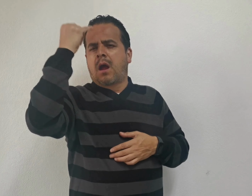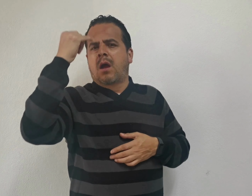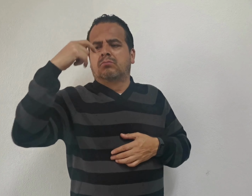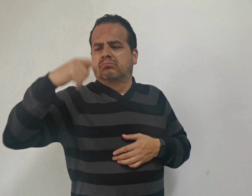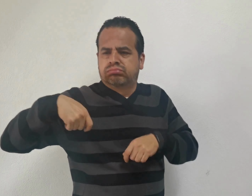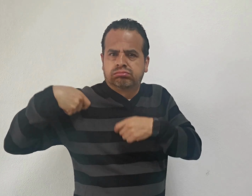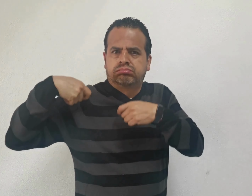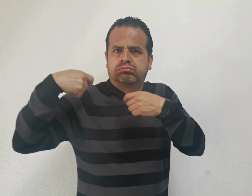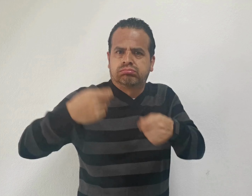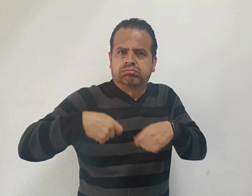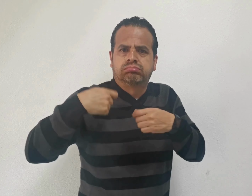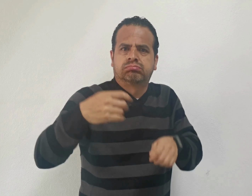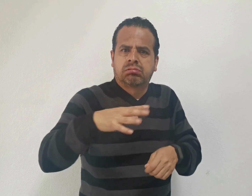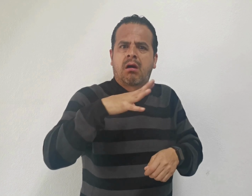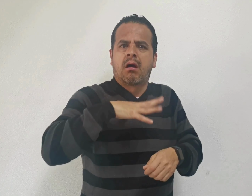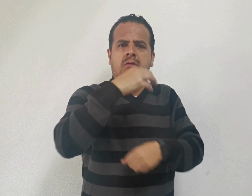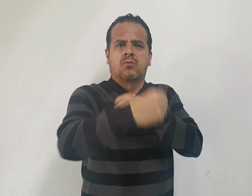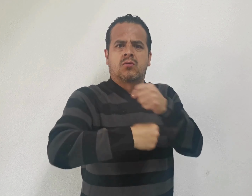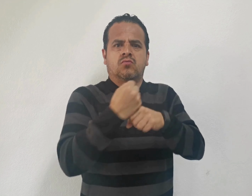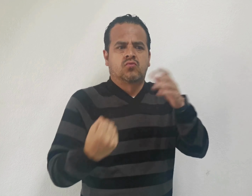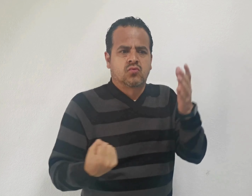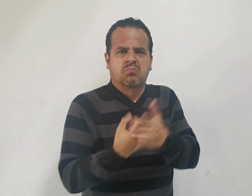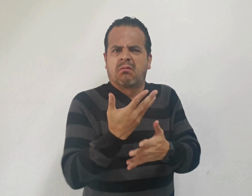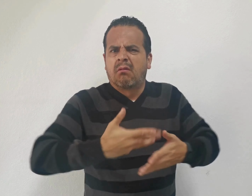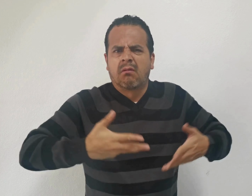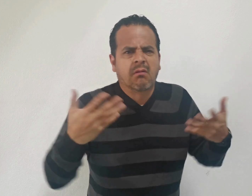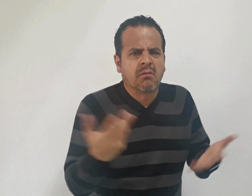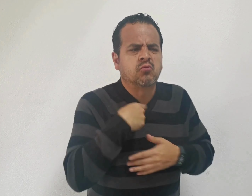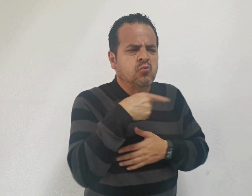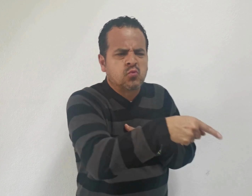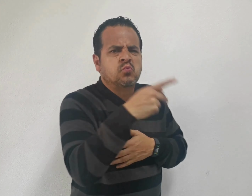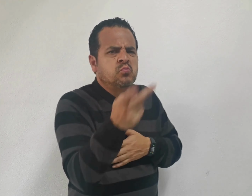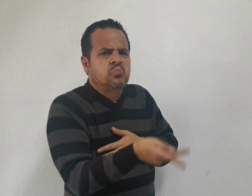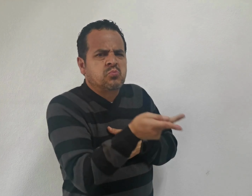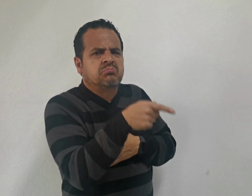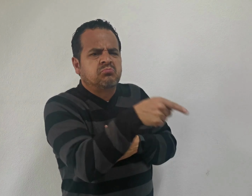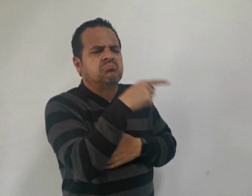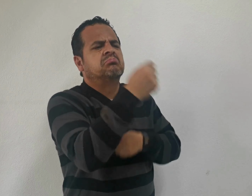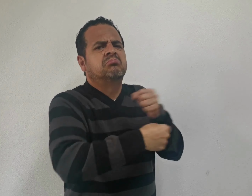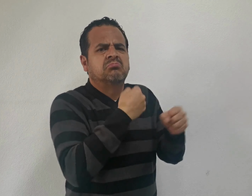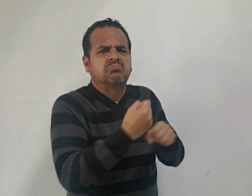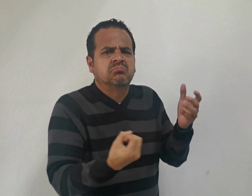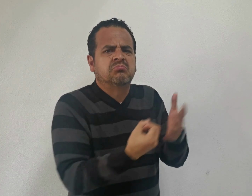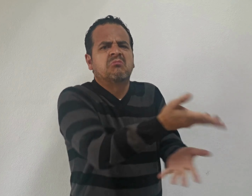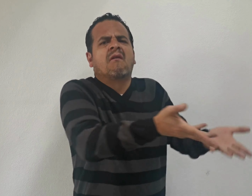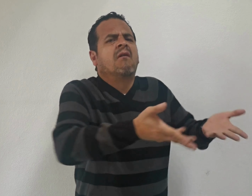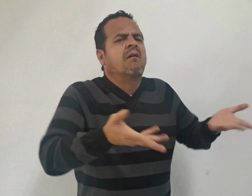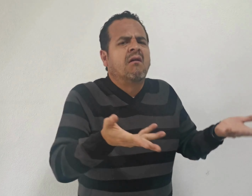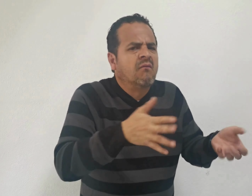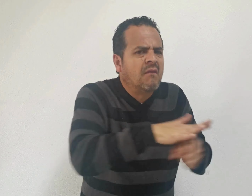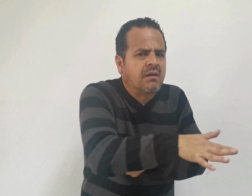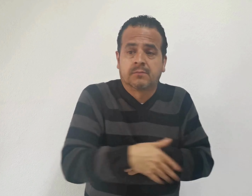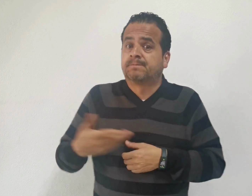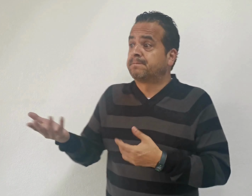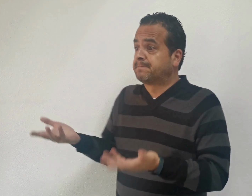gente para simbólicamente cerrar y abrir un año nuevo y quiero preguntarte tú qué haces Moni en